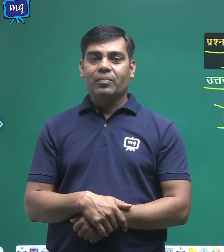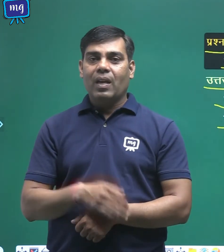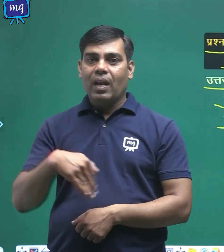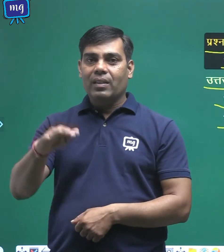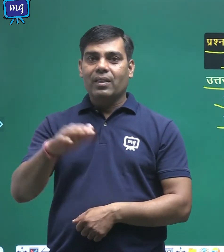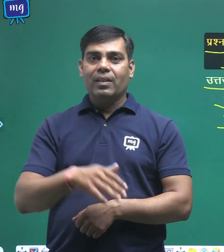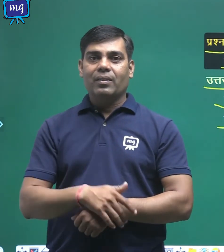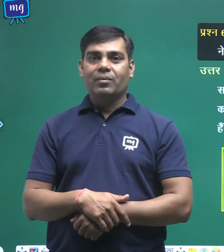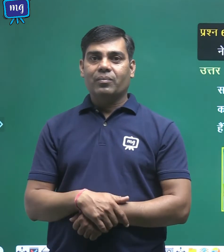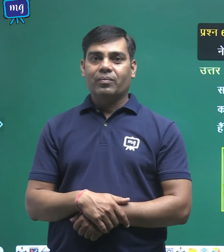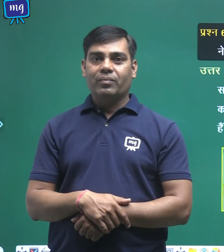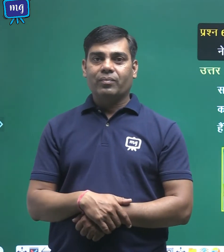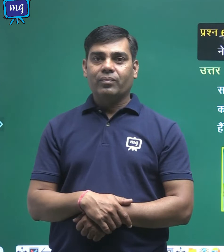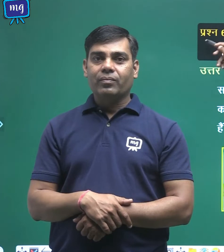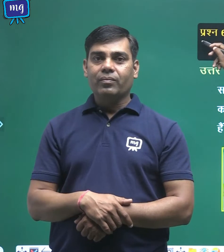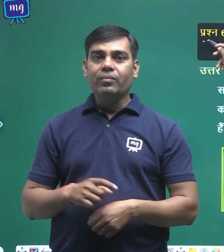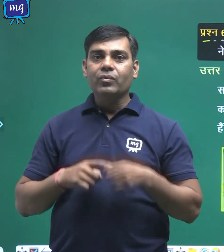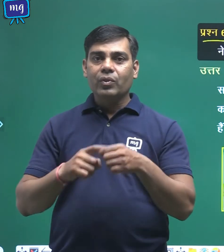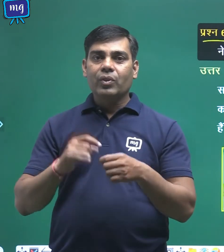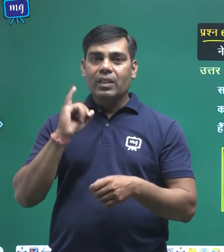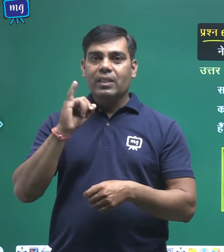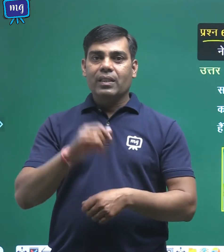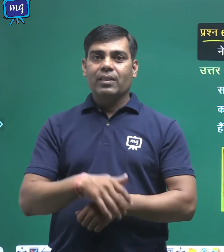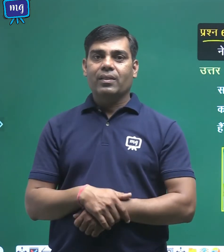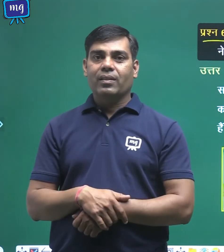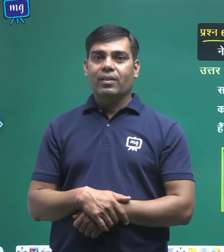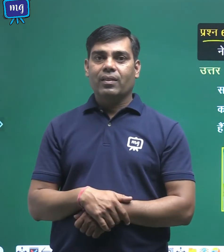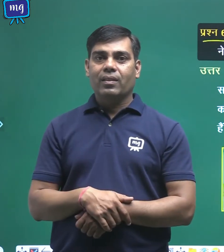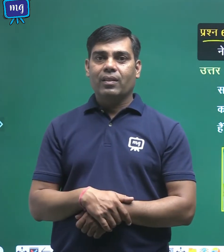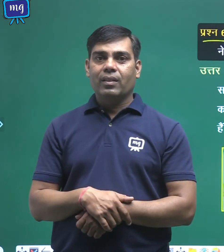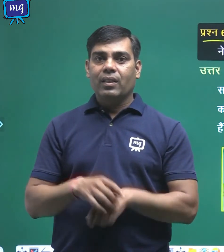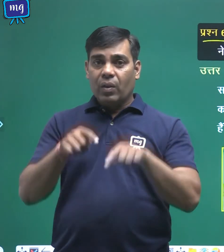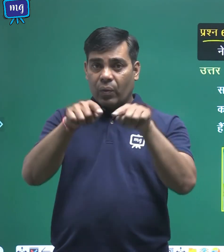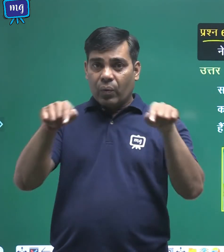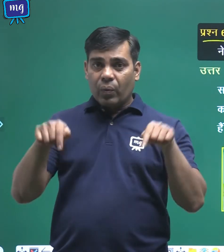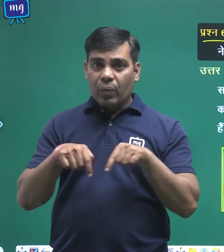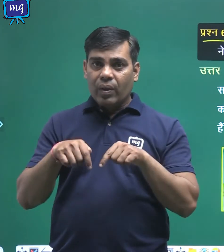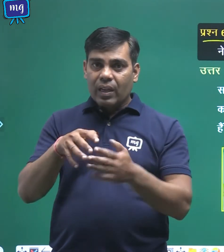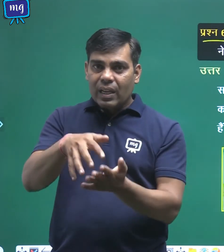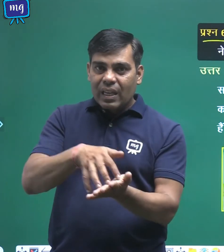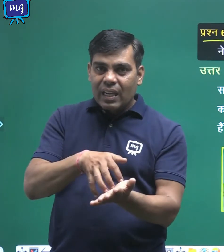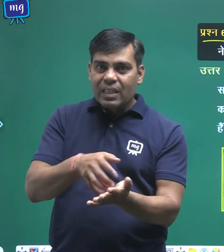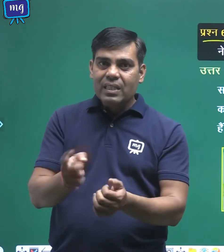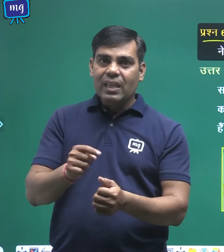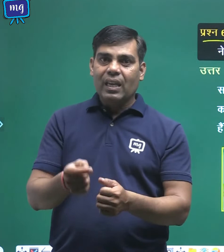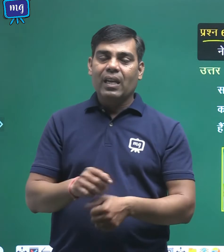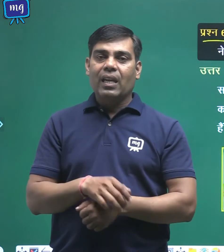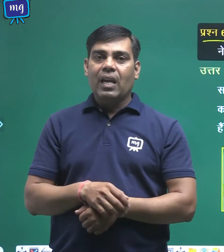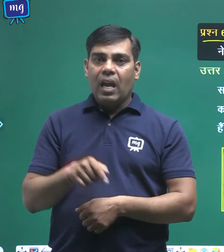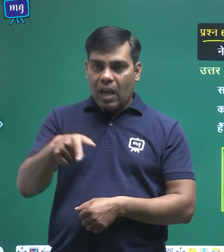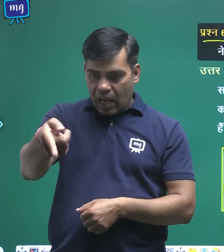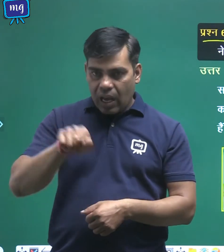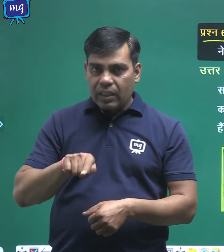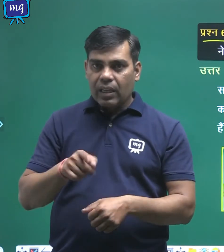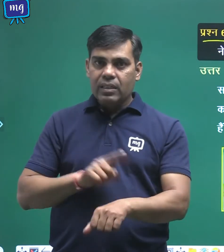आगे चलें। प्रश्न 6, खेत से आते समय